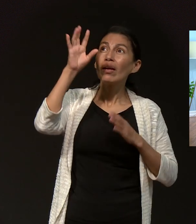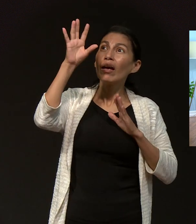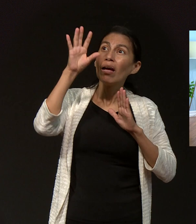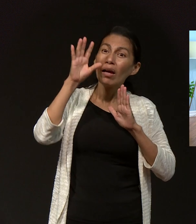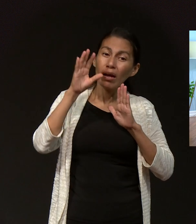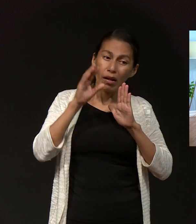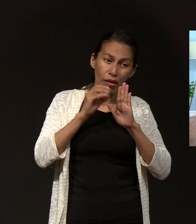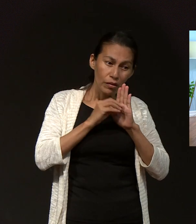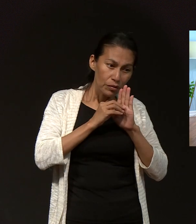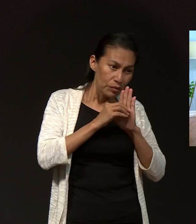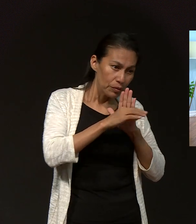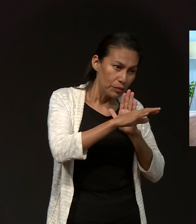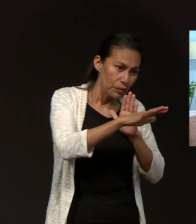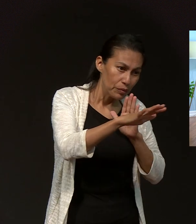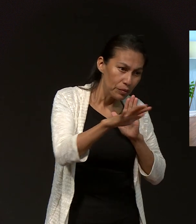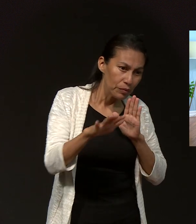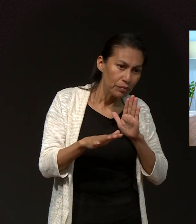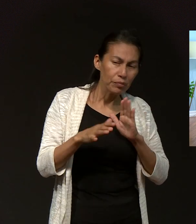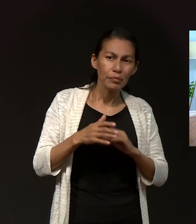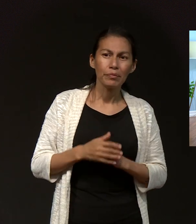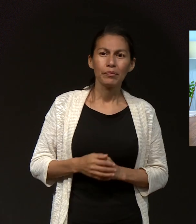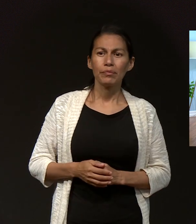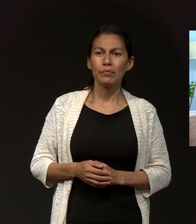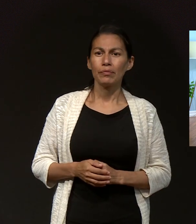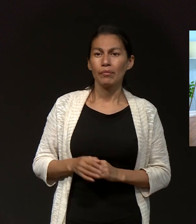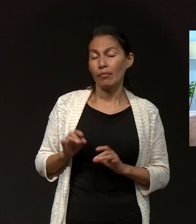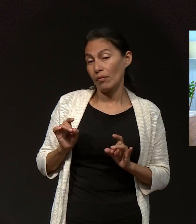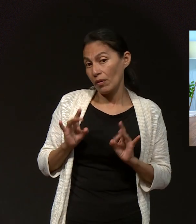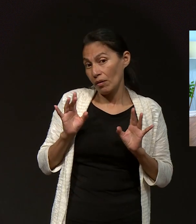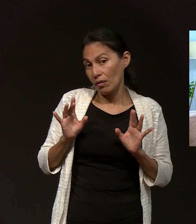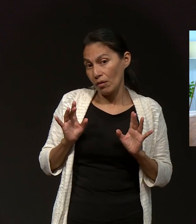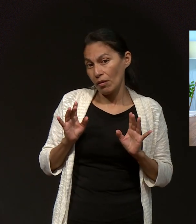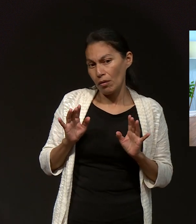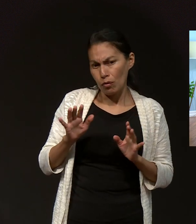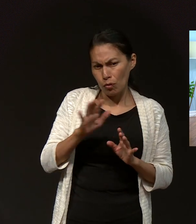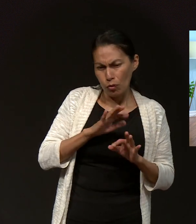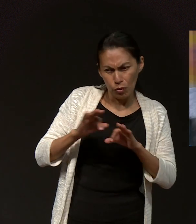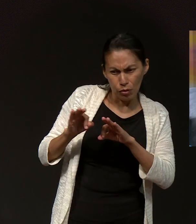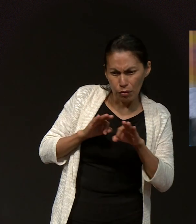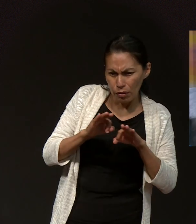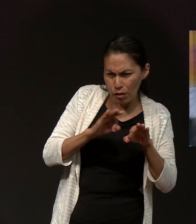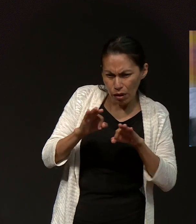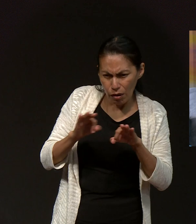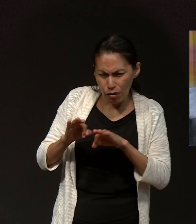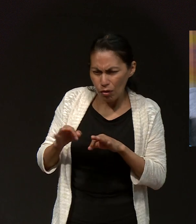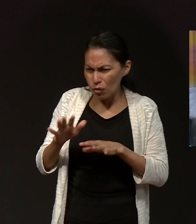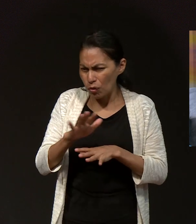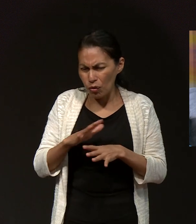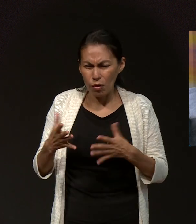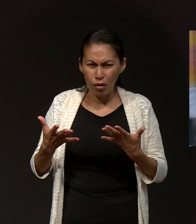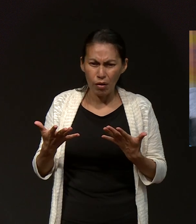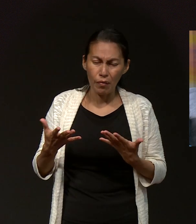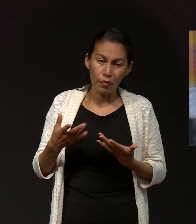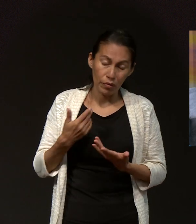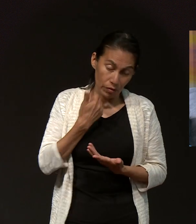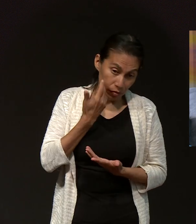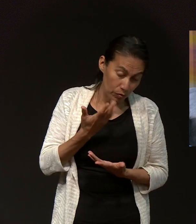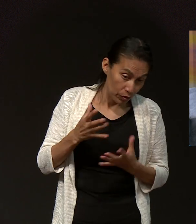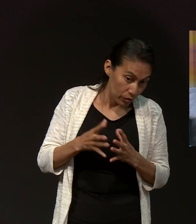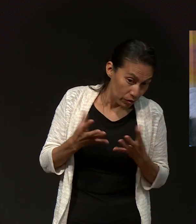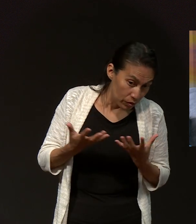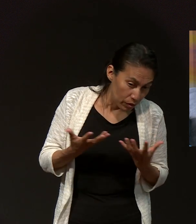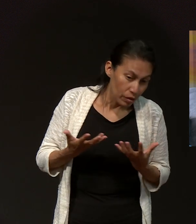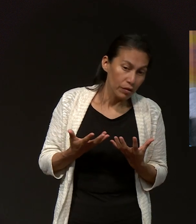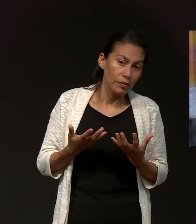capacidad de bendecir a las personas a través de la disciplina. Así que una de las líneas de trabajo y laboratorios que